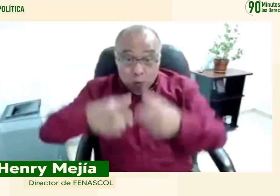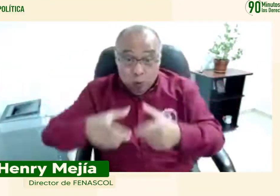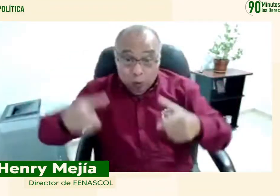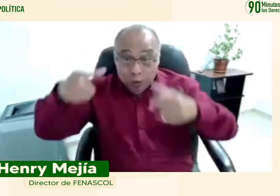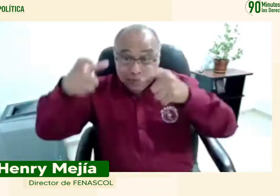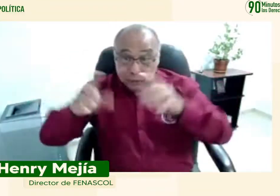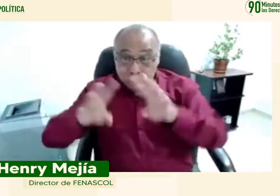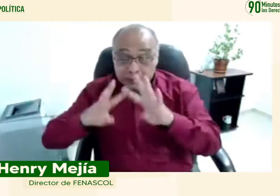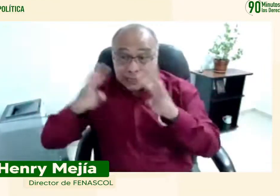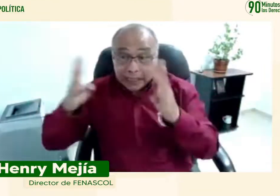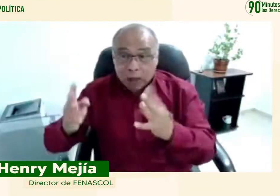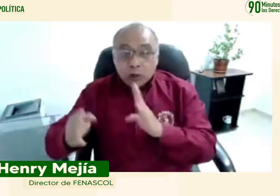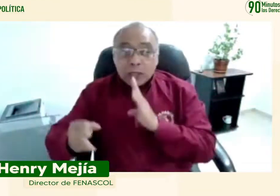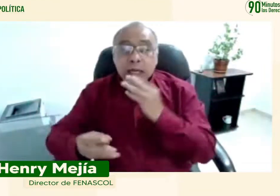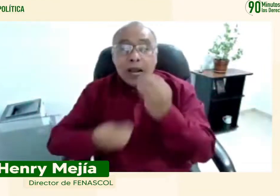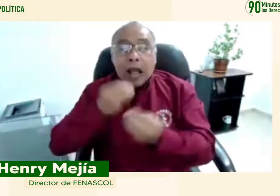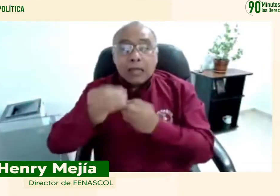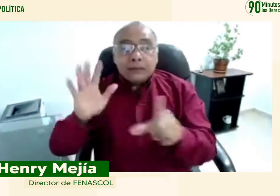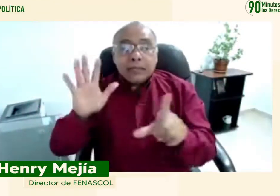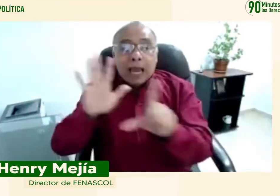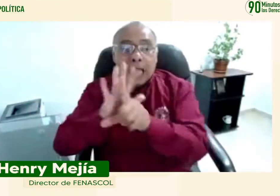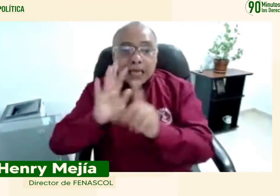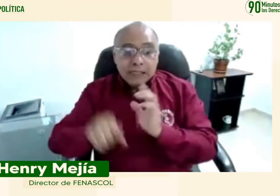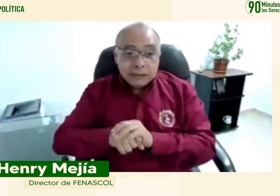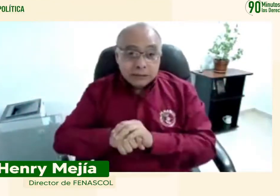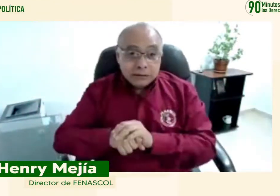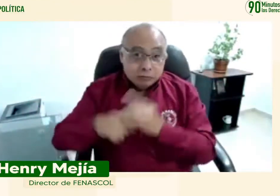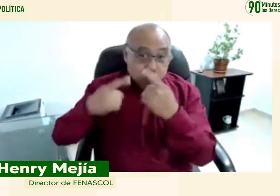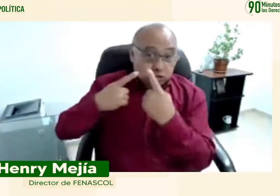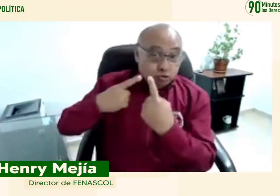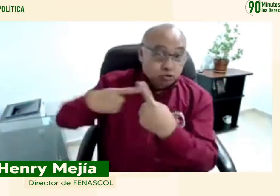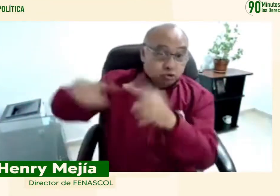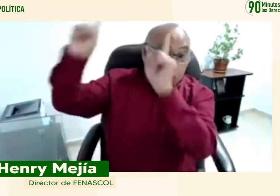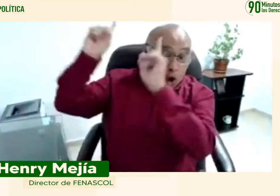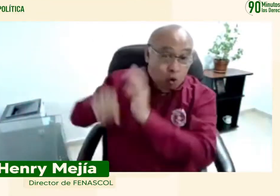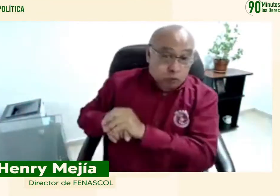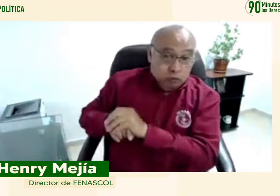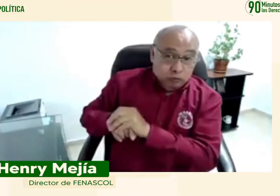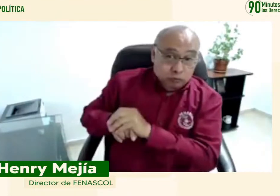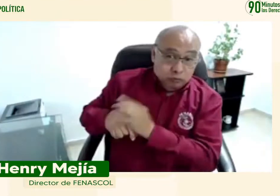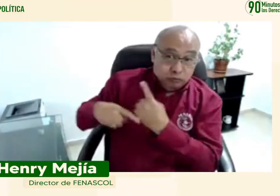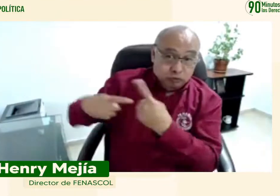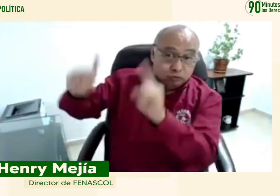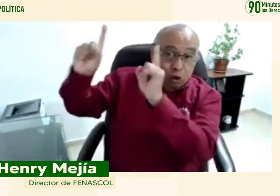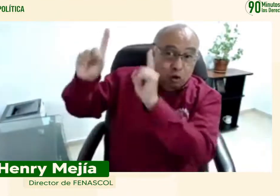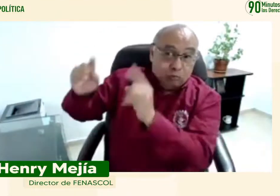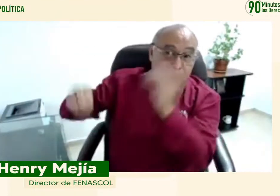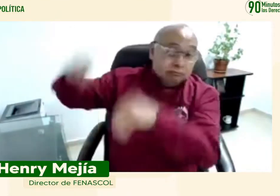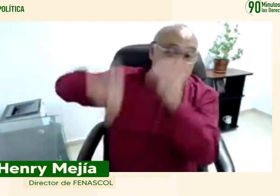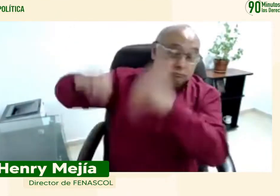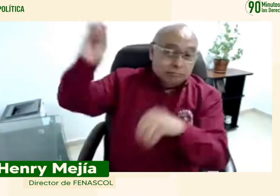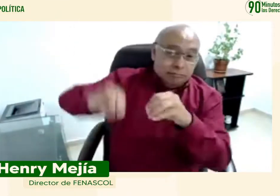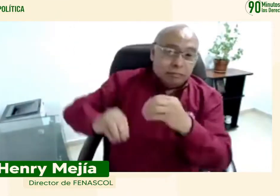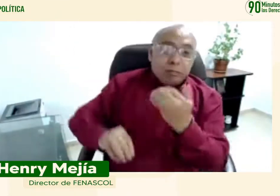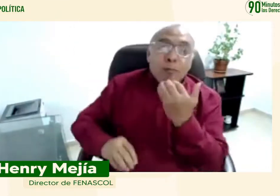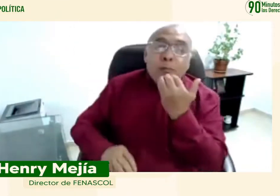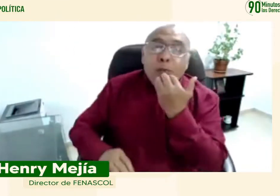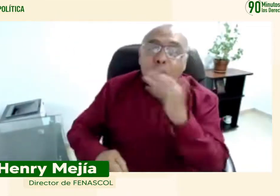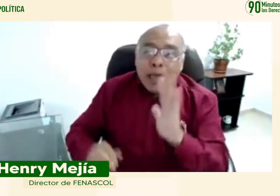y entendemos primero por ejemplo el congreso y el estado son aquellos quienes hacen el marco normativo o la legislación y no